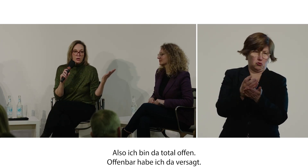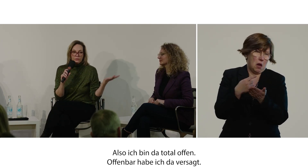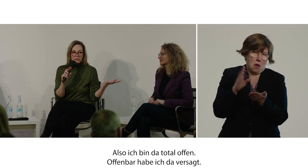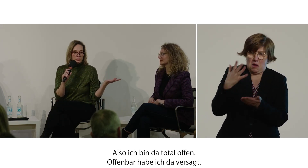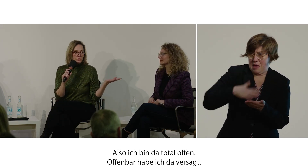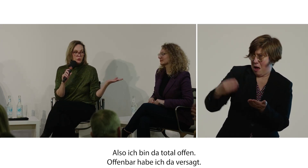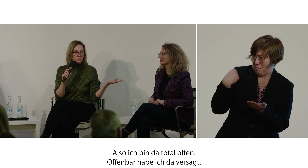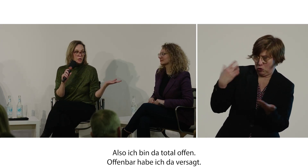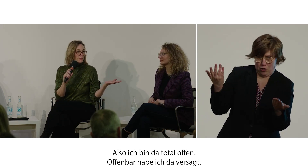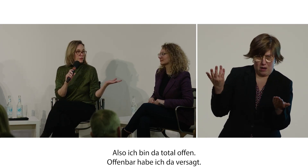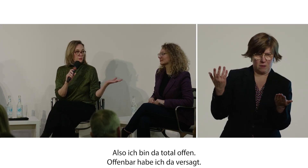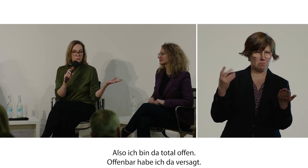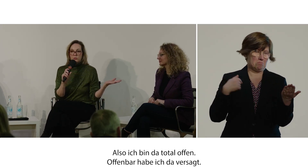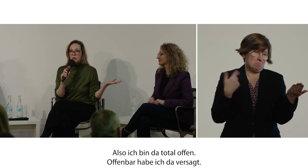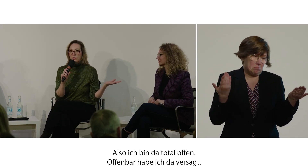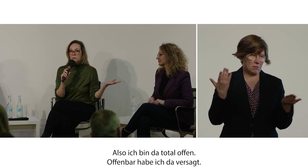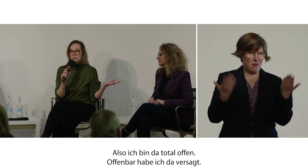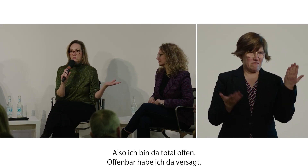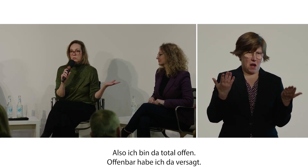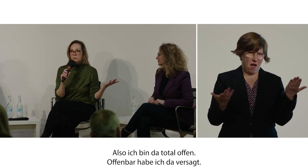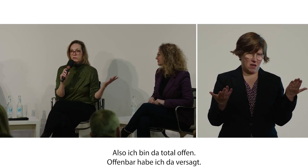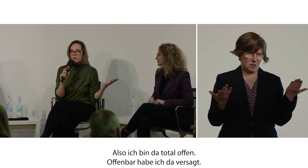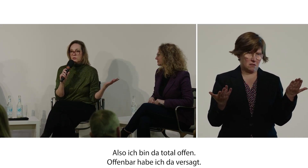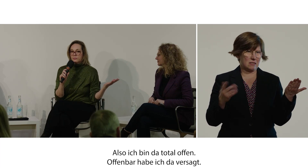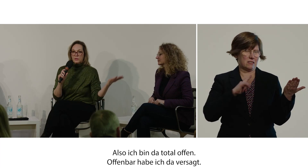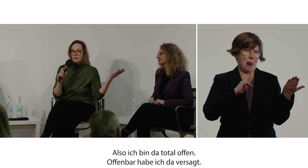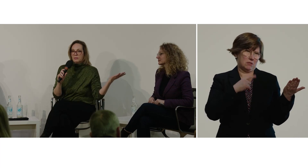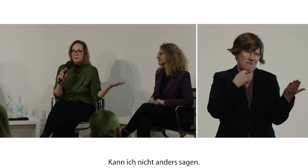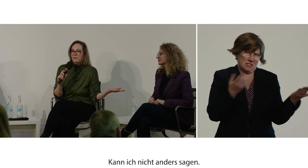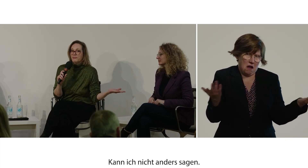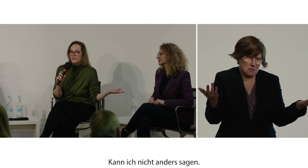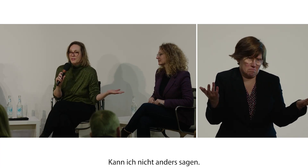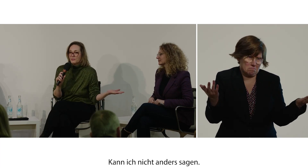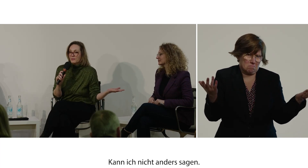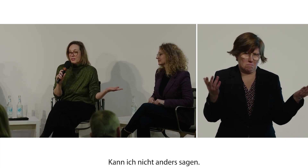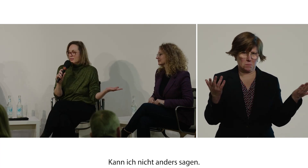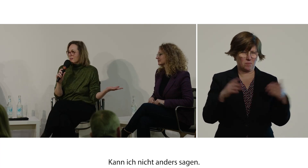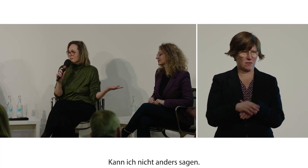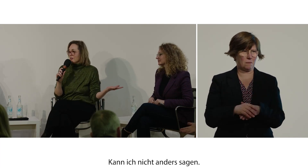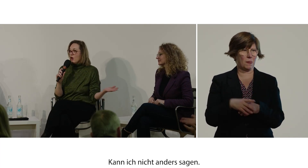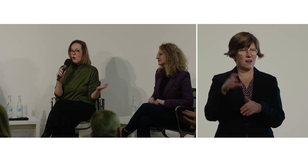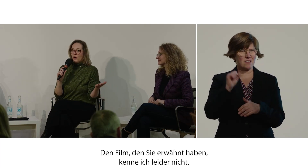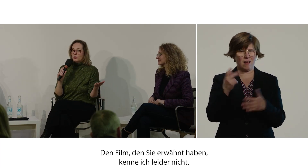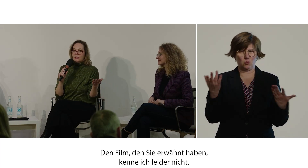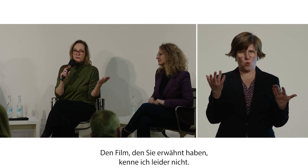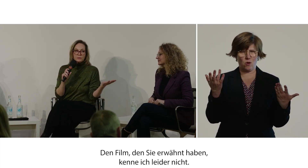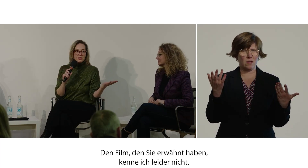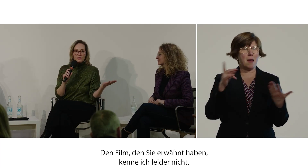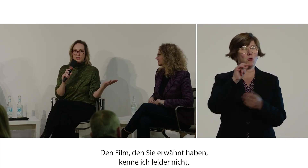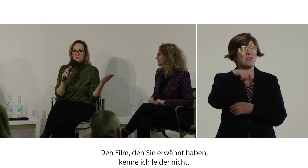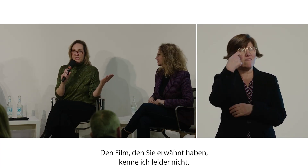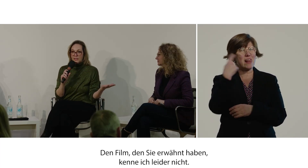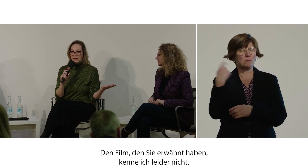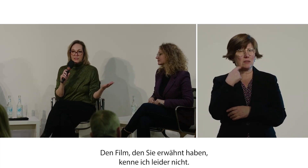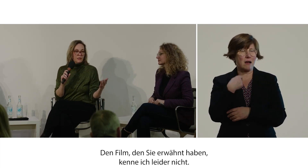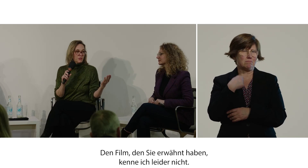offen. Wie gesagt, offenbar habe ich da versagt. Wie kann ich nicht anders sagen. Und diesen Film, den